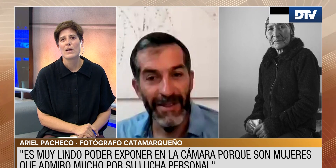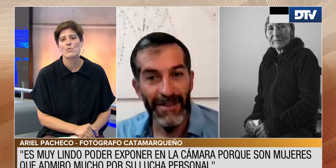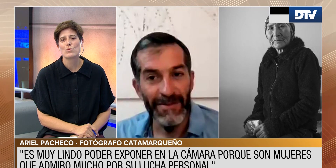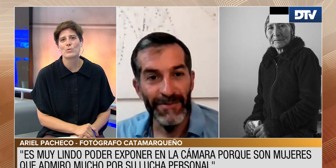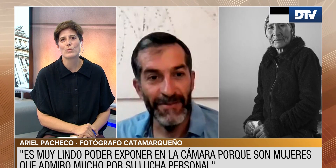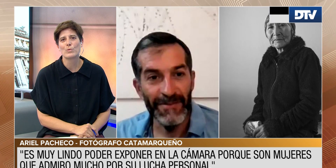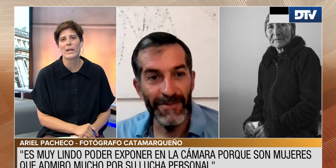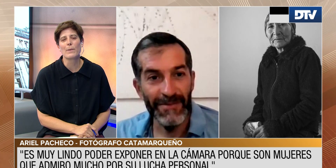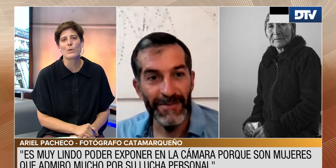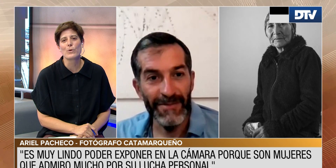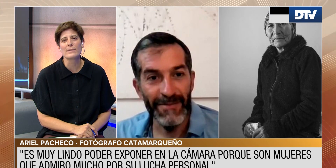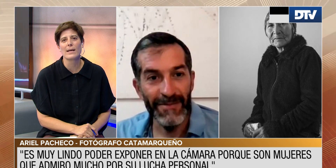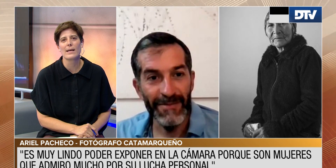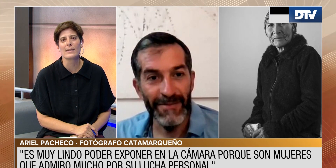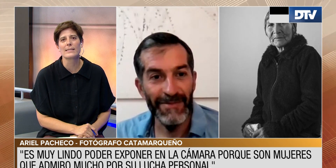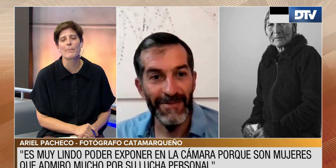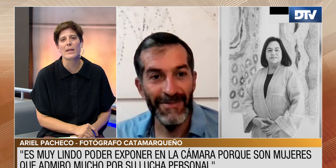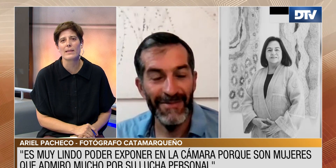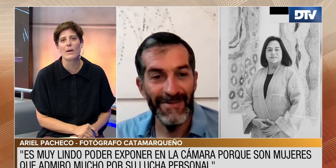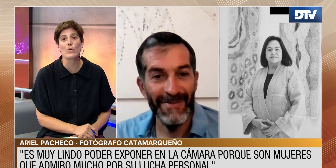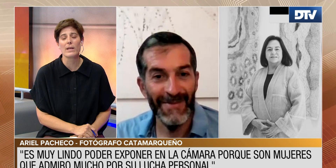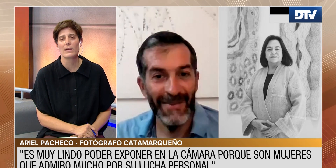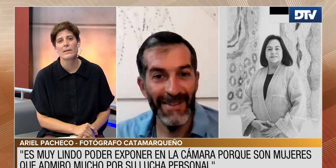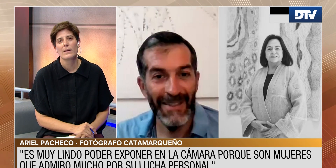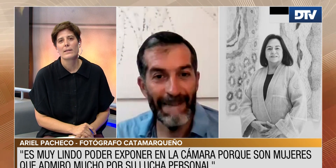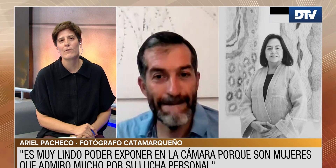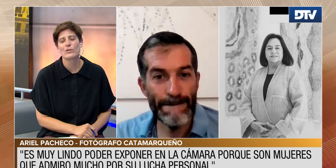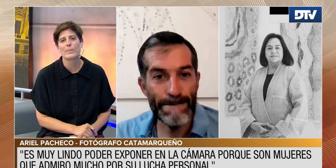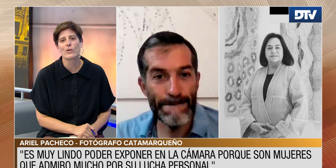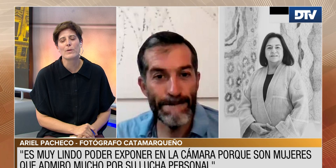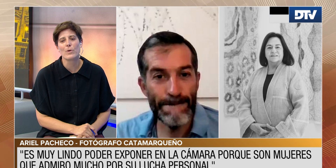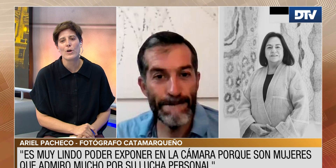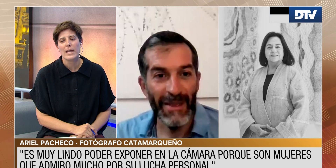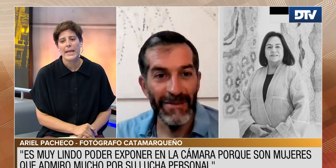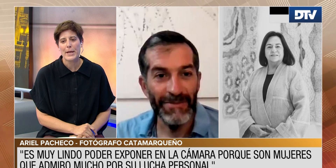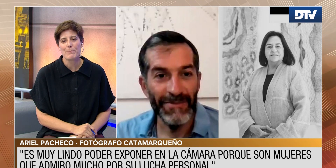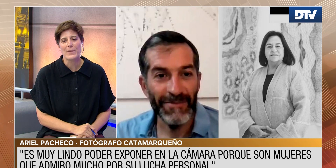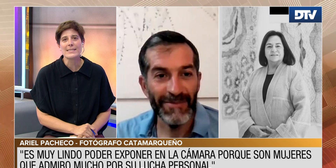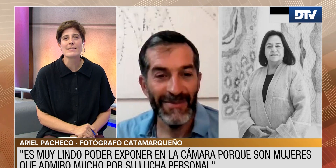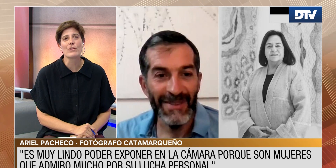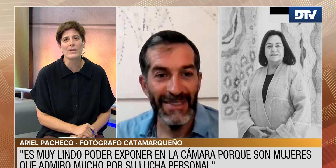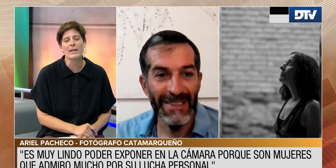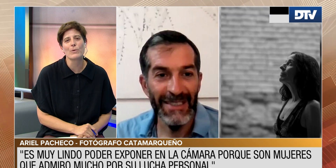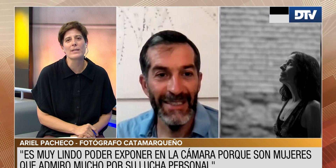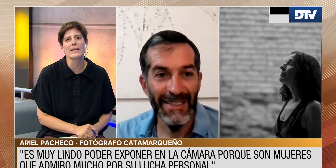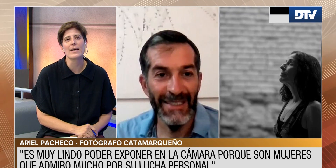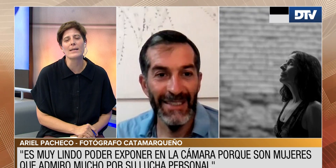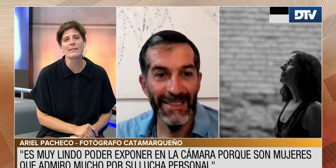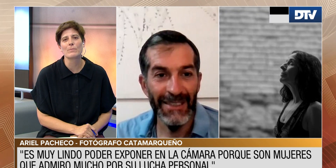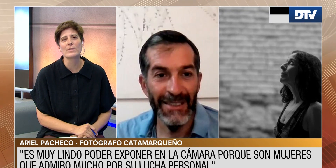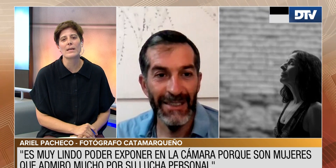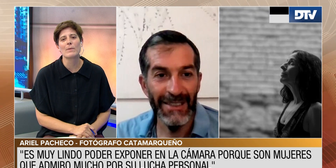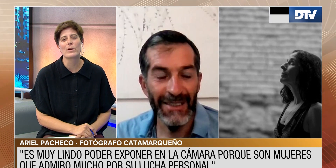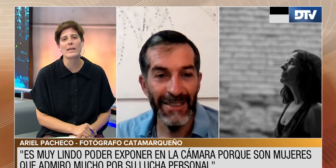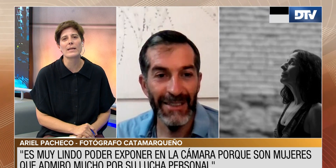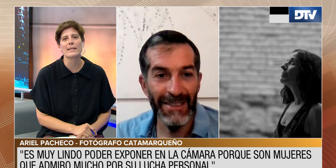es una de las propuestas también de la búsqueda del fotoperiodismo. Esas historias que vos retratás,